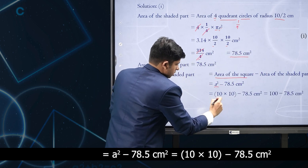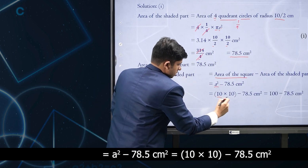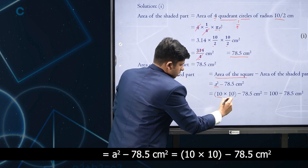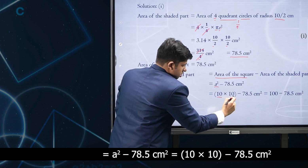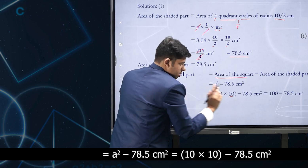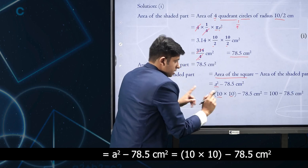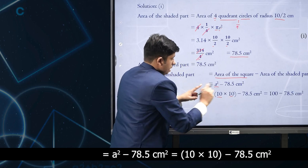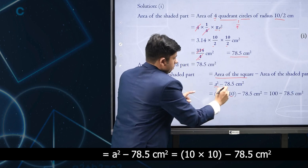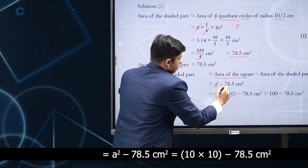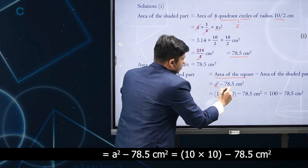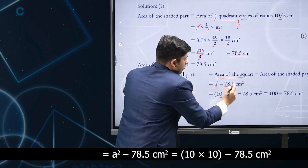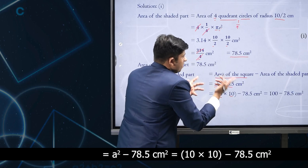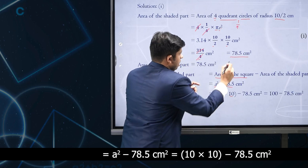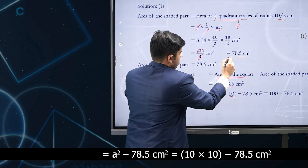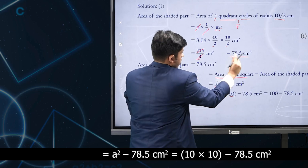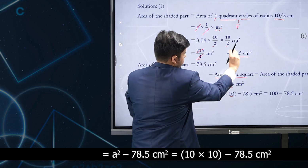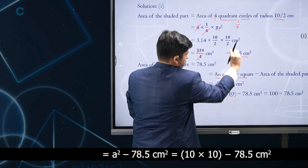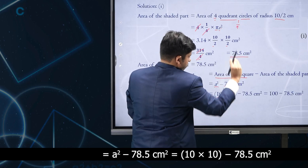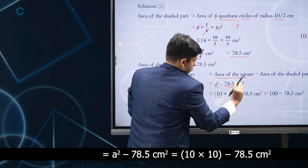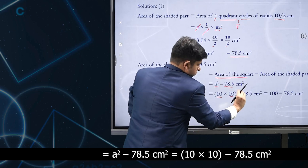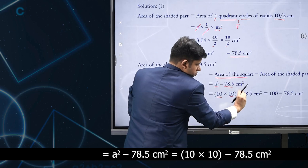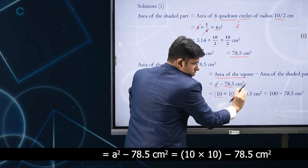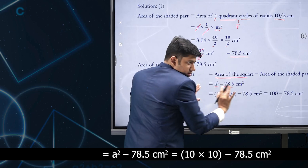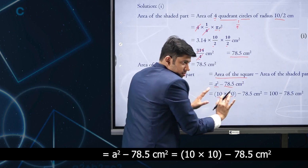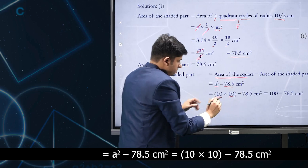minus 78.5 centimeter square.